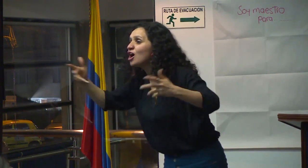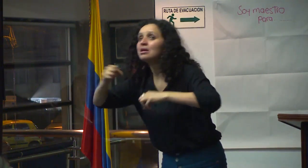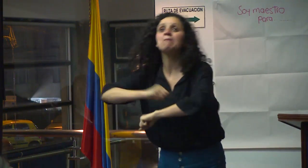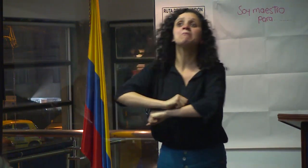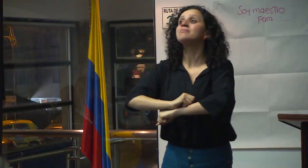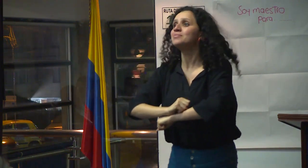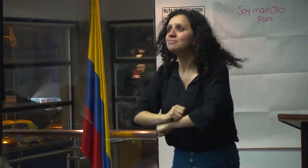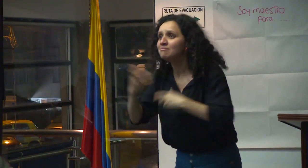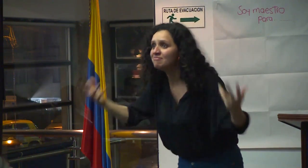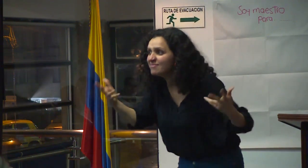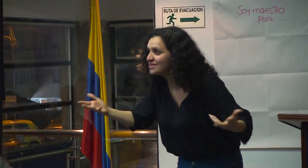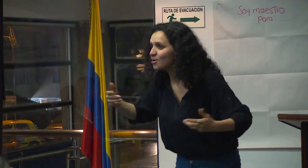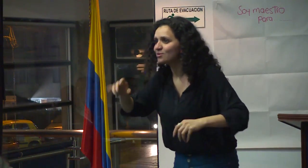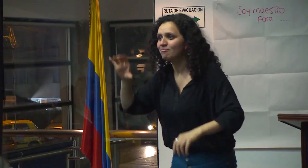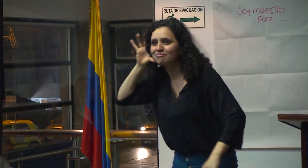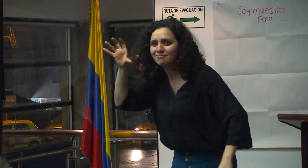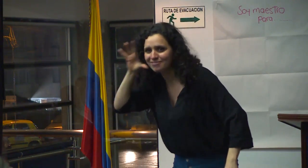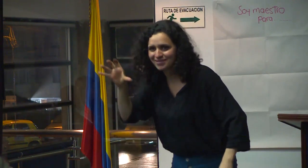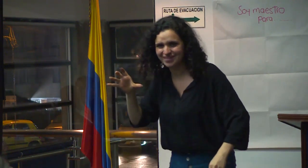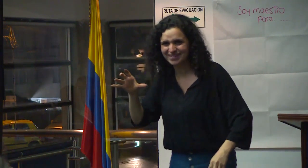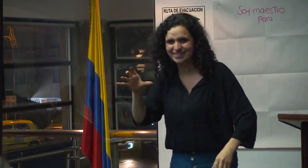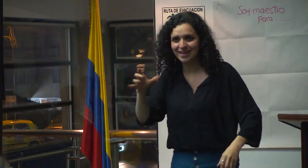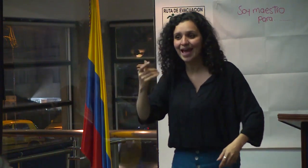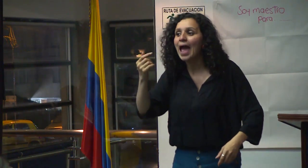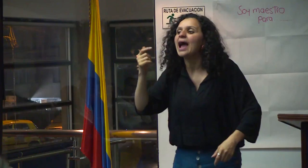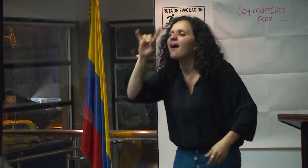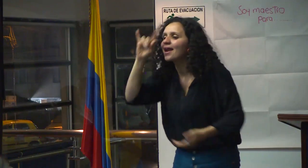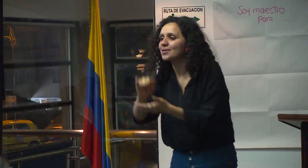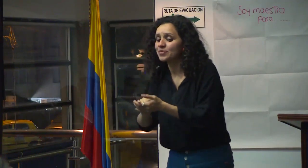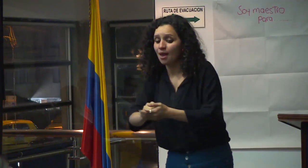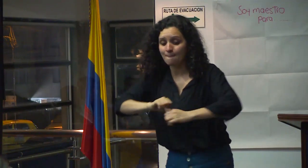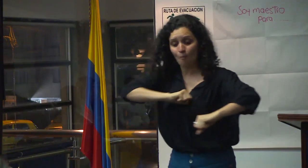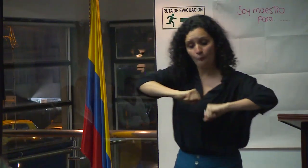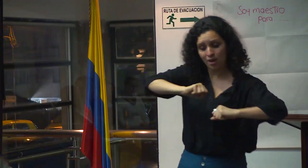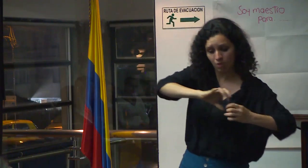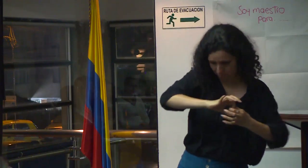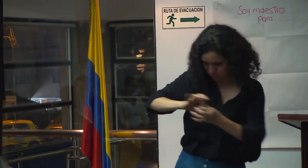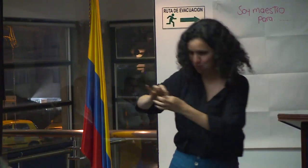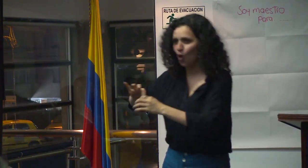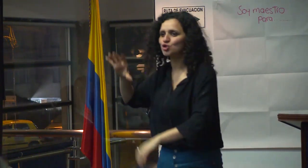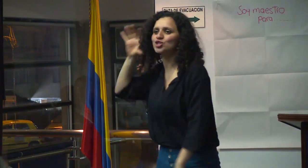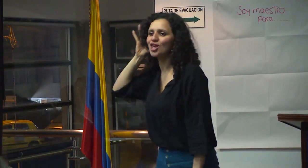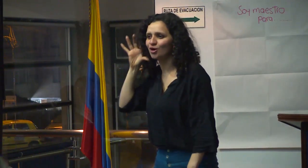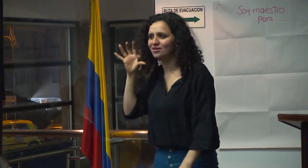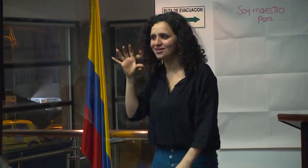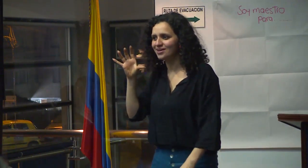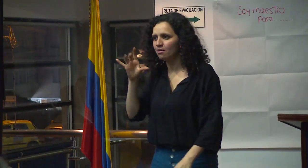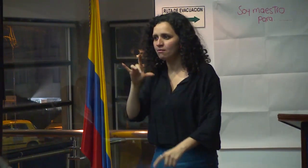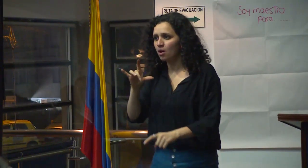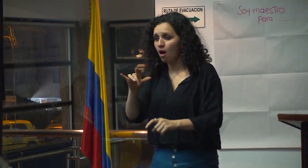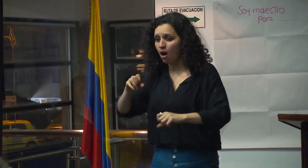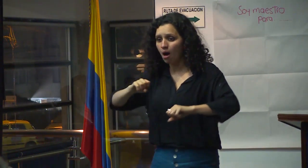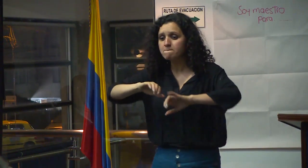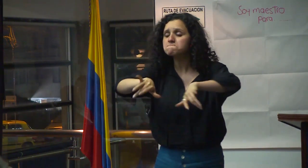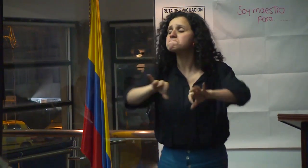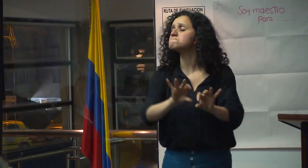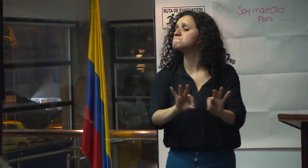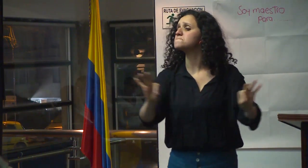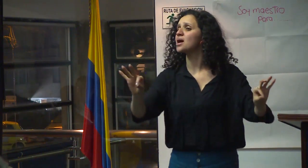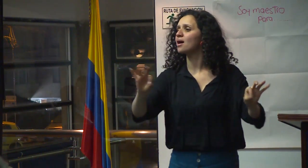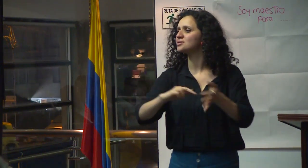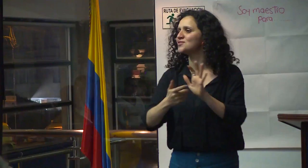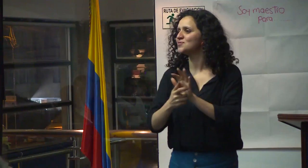que genera sonido, porque la relación es movimiento-sonido. Si ellos no logran ver lo que se está moviendo, en